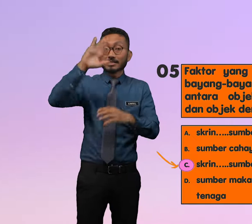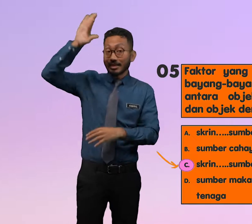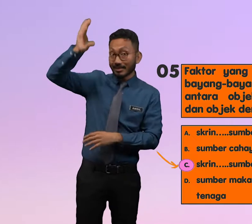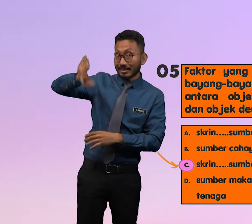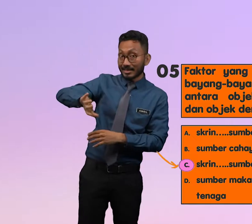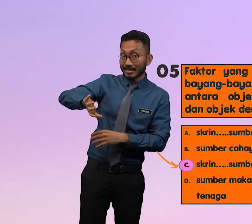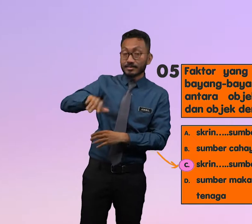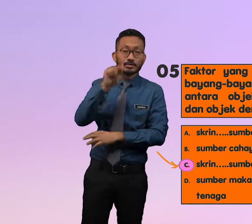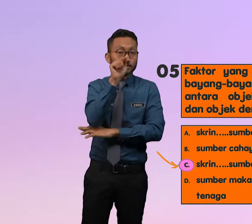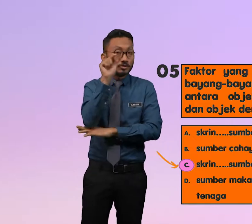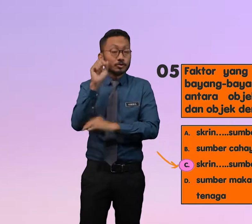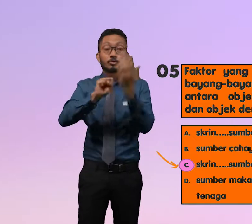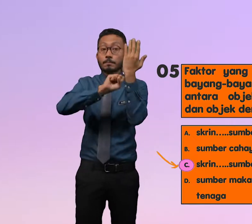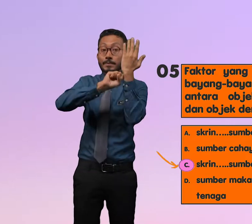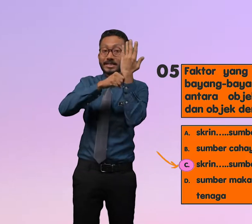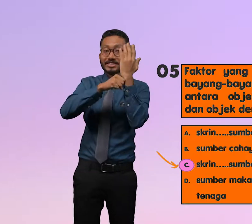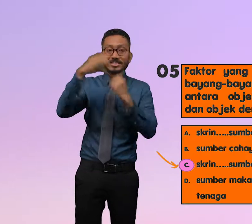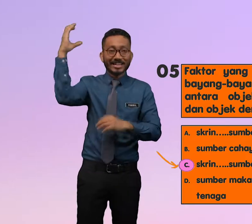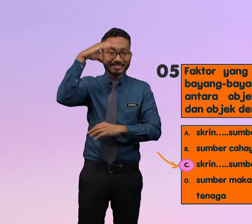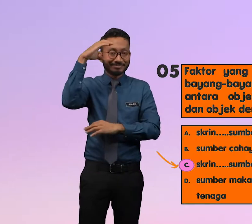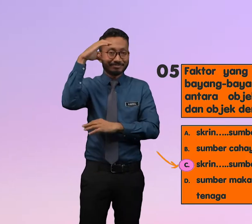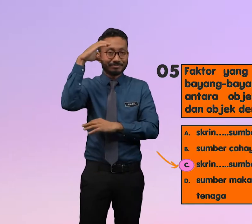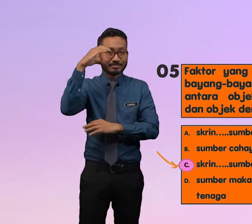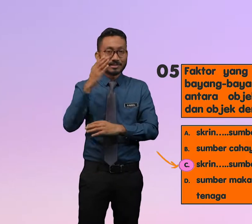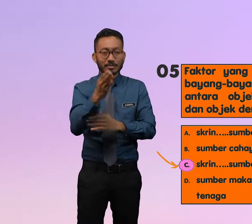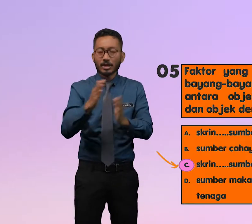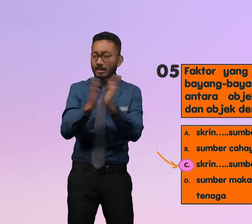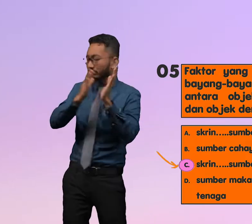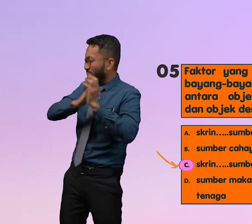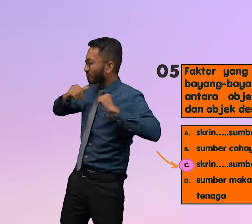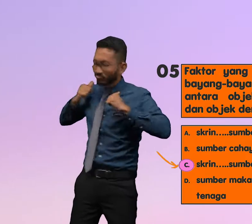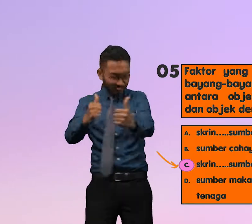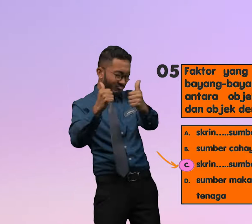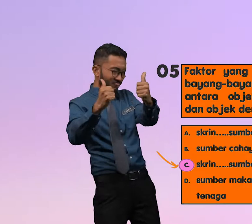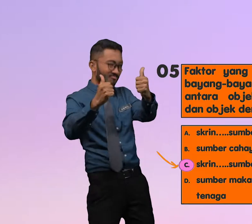Klik. Tumbal cak aja. Kamu hebat.